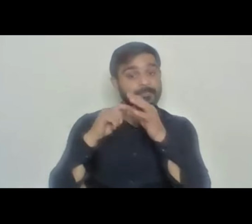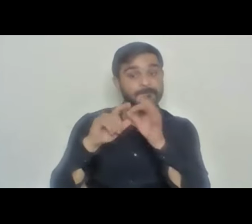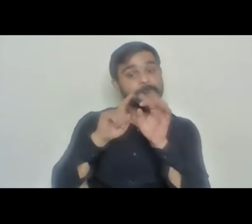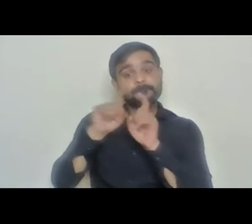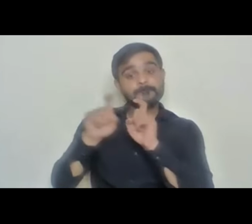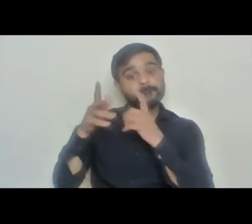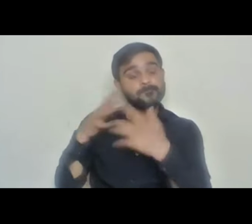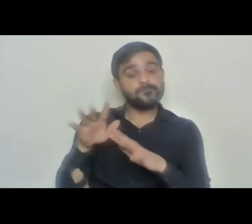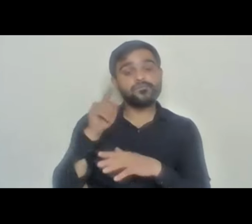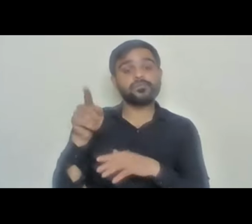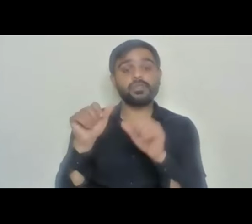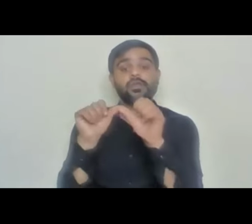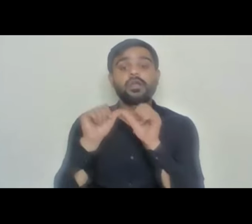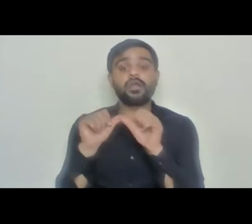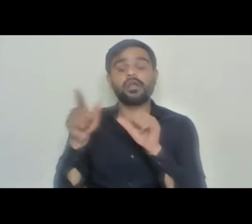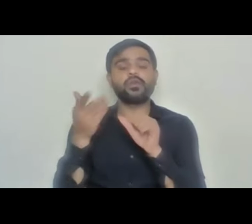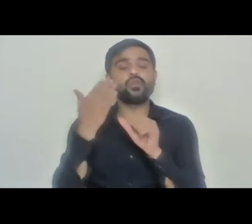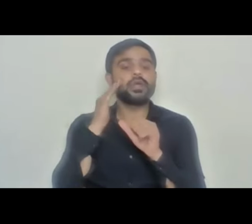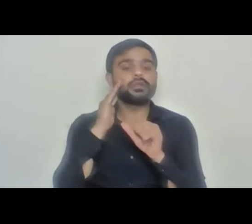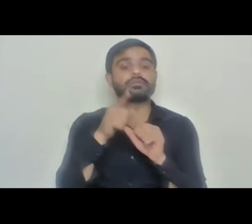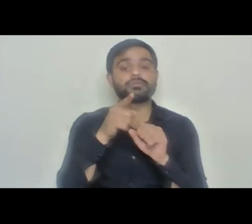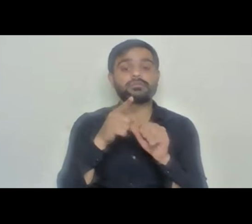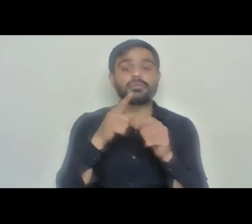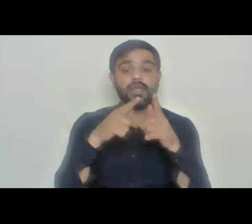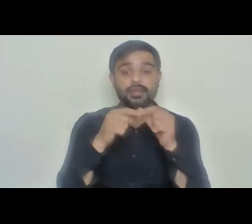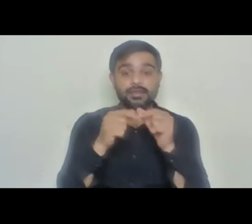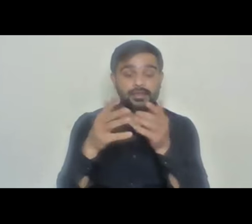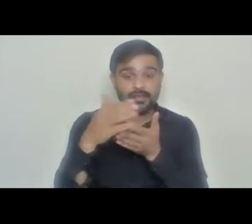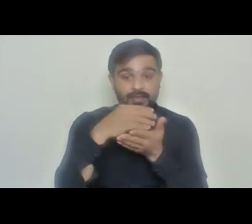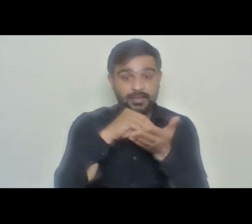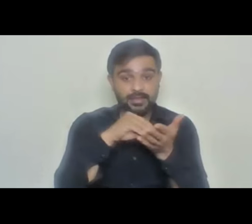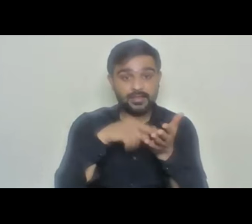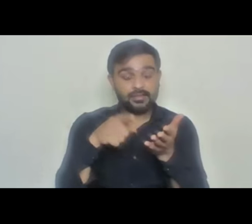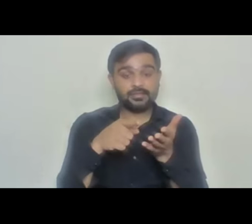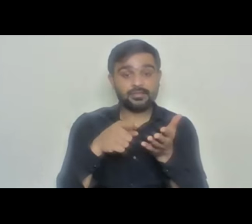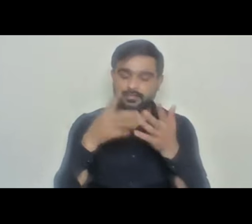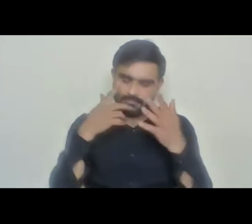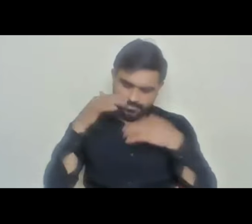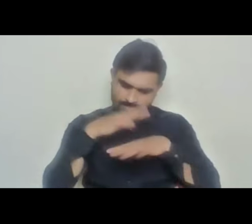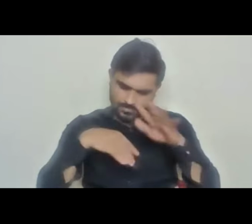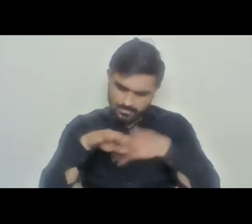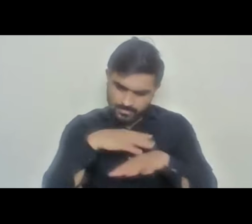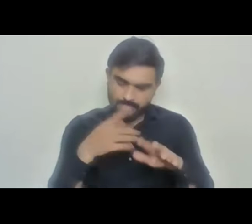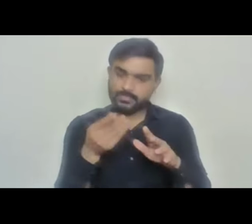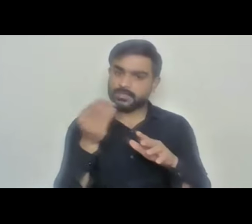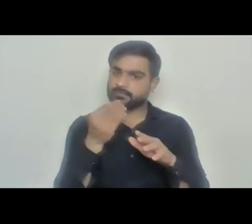हैं उनका आंसर आपको तभी मिलेगा जब जो डेटा आपके पास आया है आप उसे एनालाइज करेंगे, या तो आप उस पर कोई